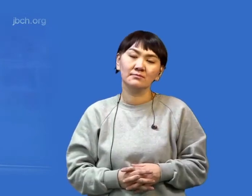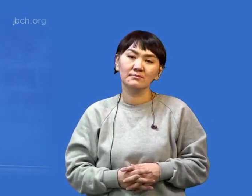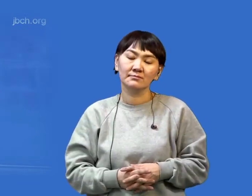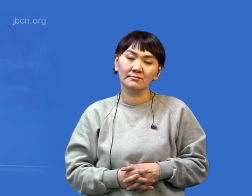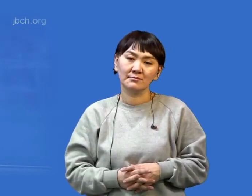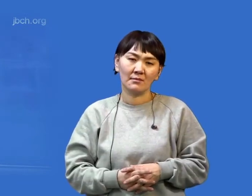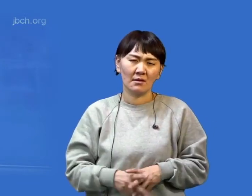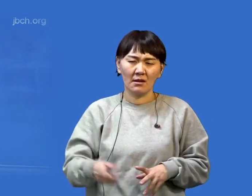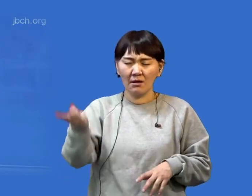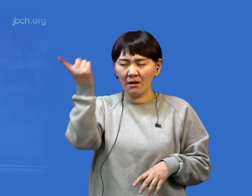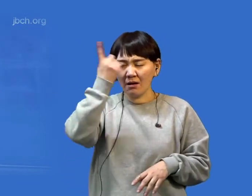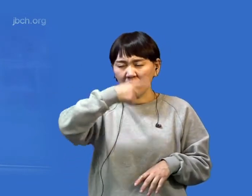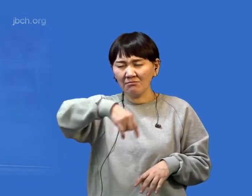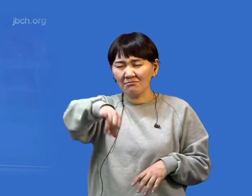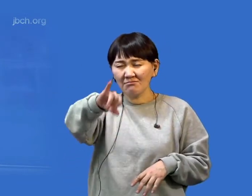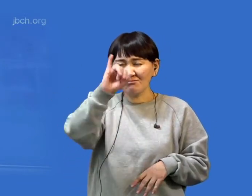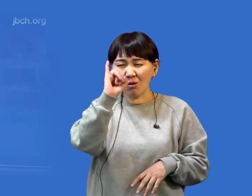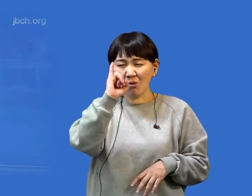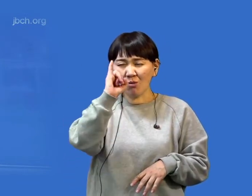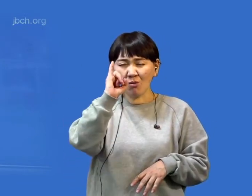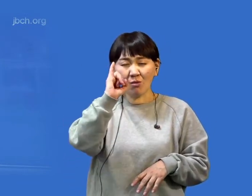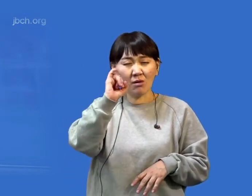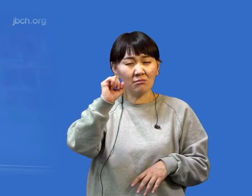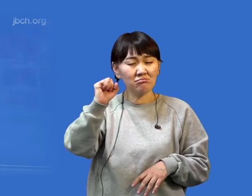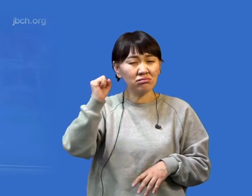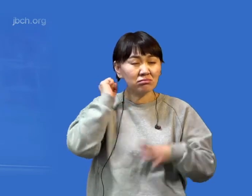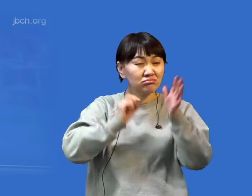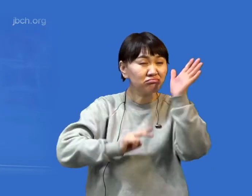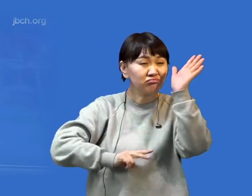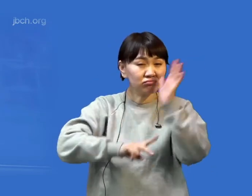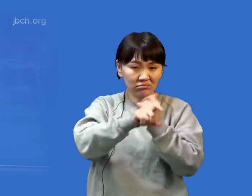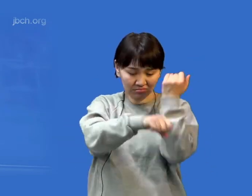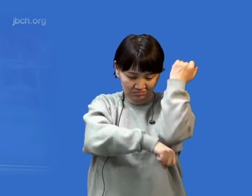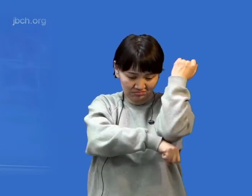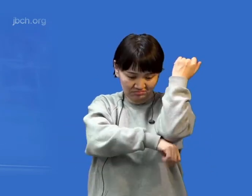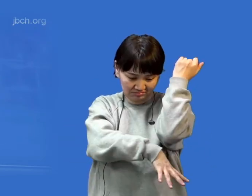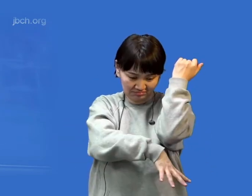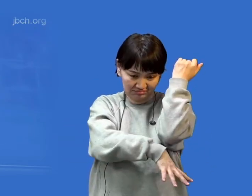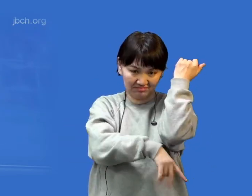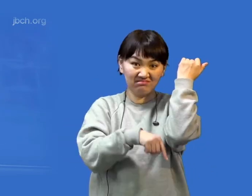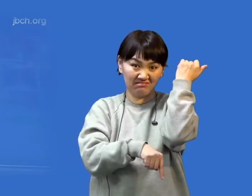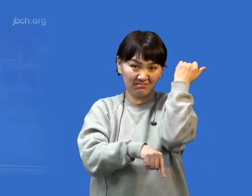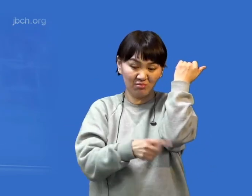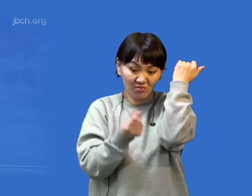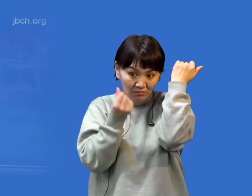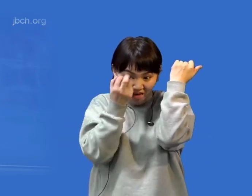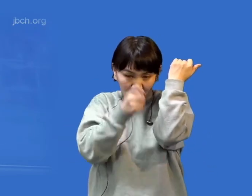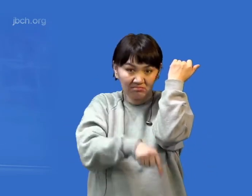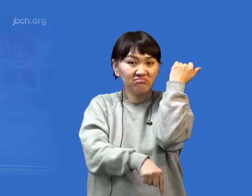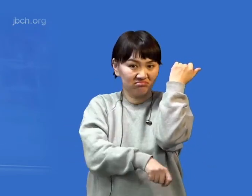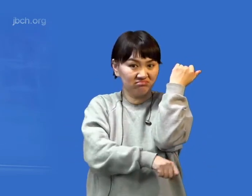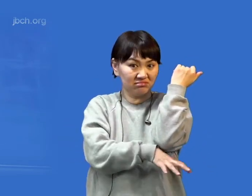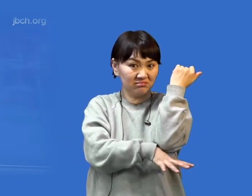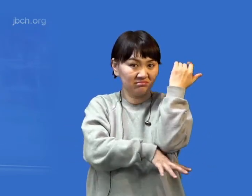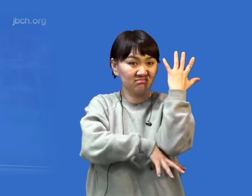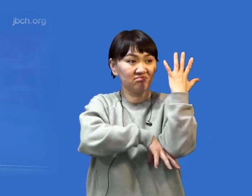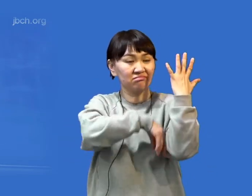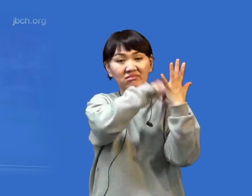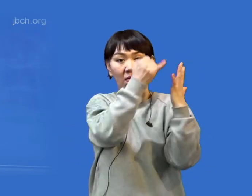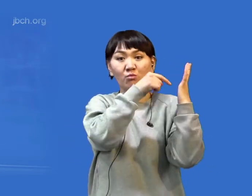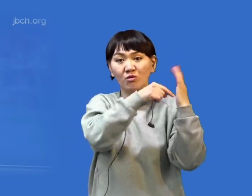Тэгээ хамаг мөгийн үндэс мөнгө гэж байна. Гэхдээ тийм л байна шүү дээ. Шунсан зарим